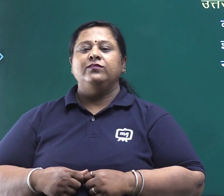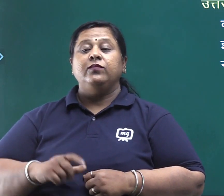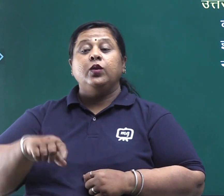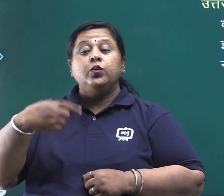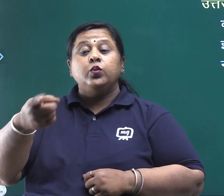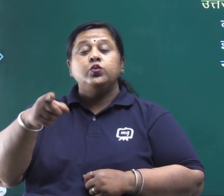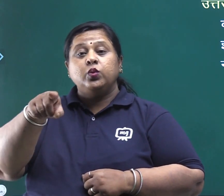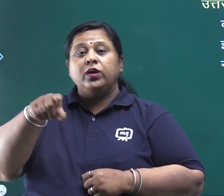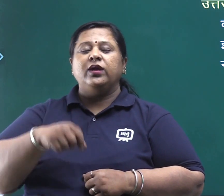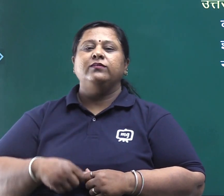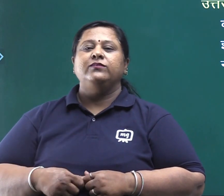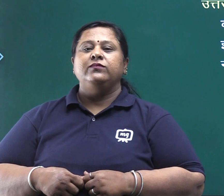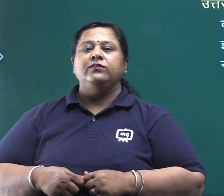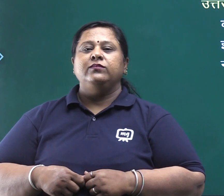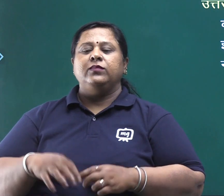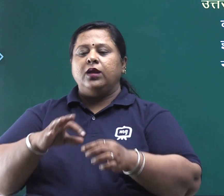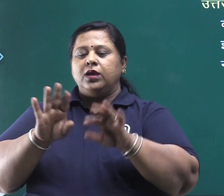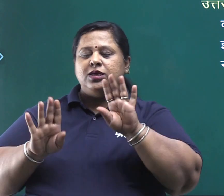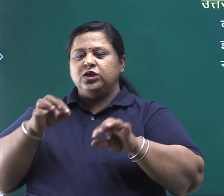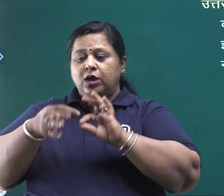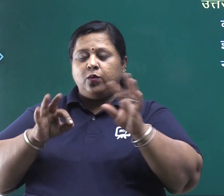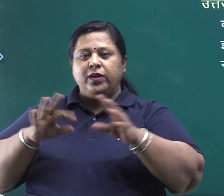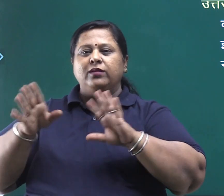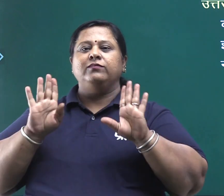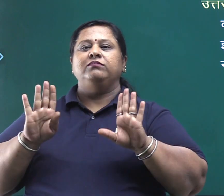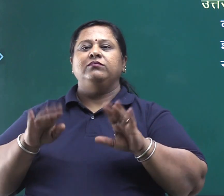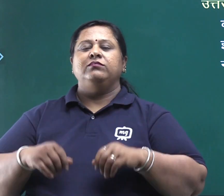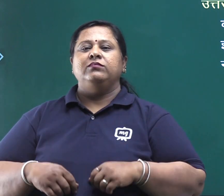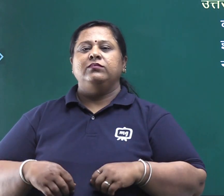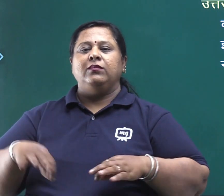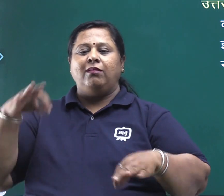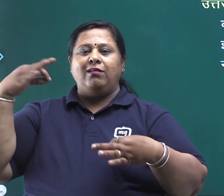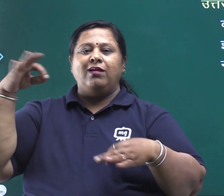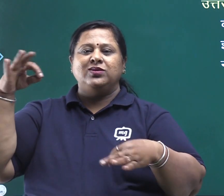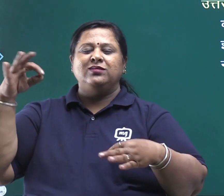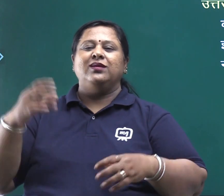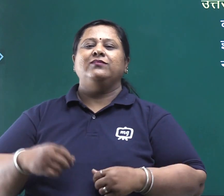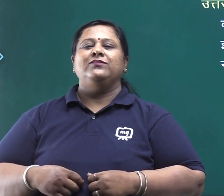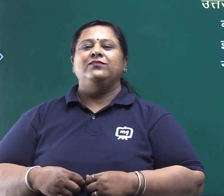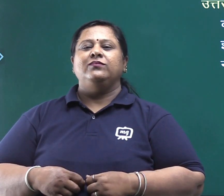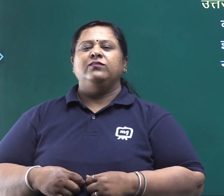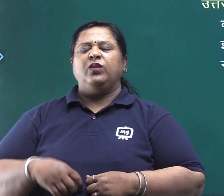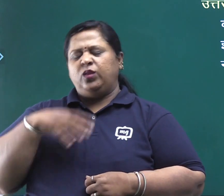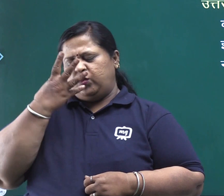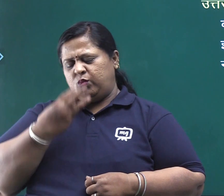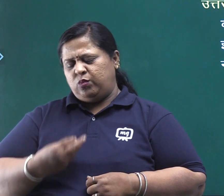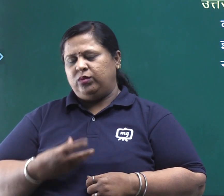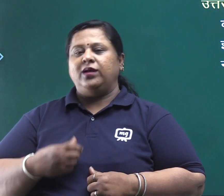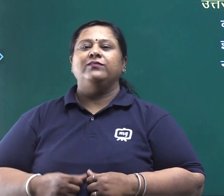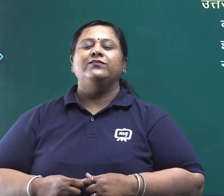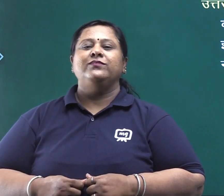इन्हें दूसरे के इशारे पर नाचने से दुख होता